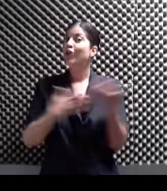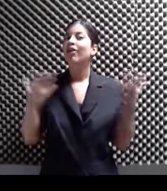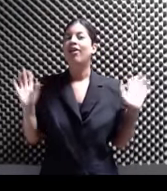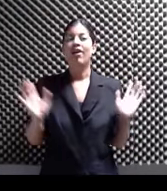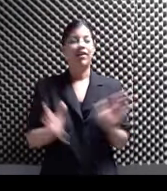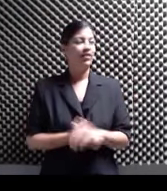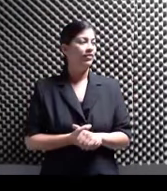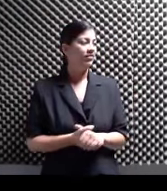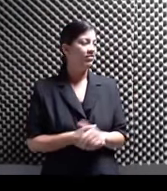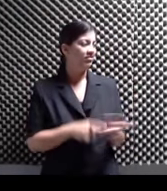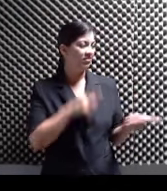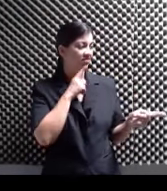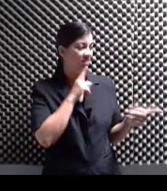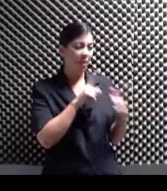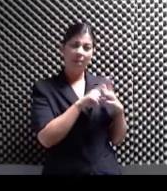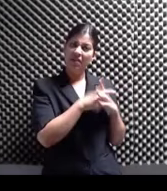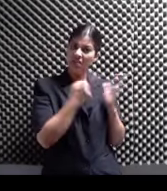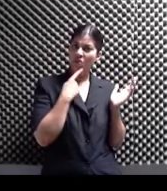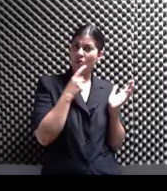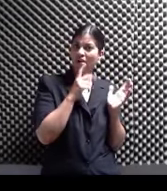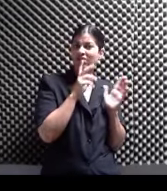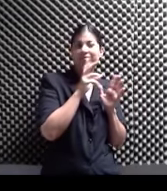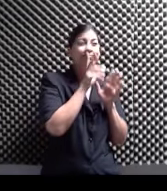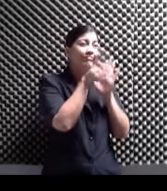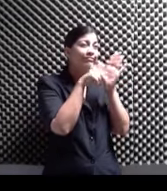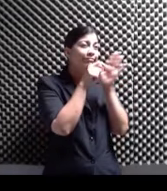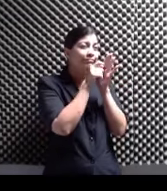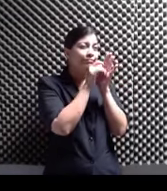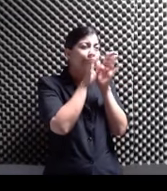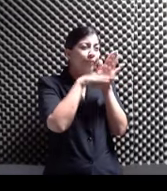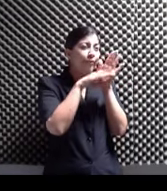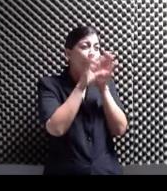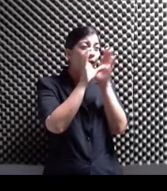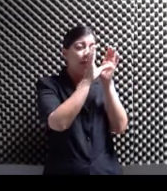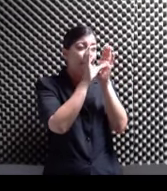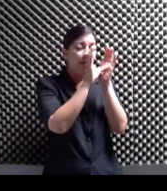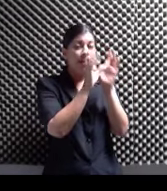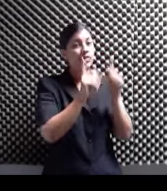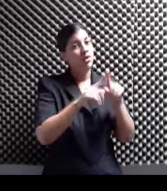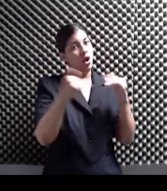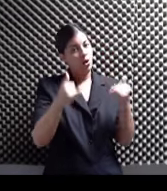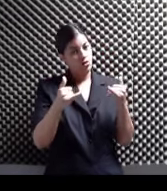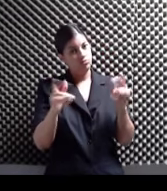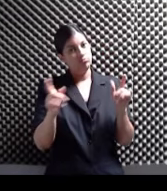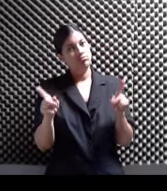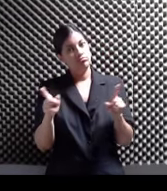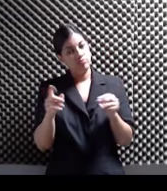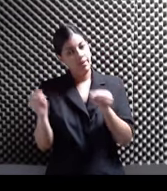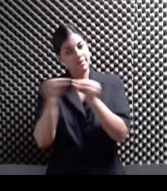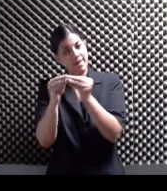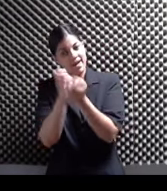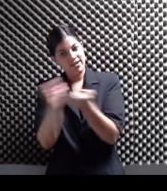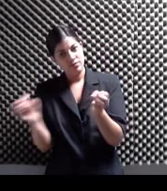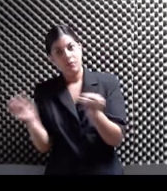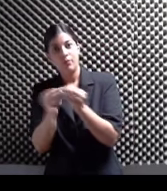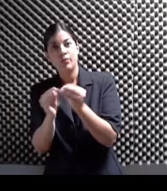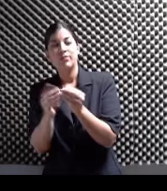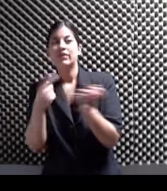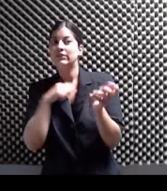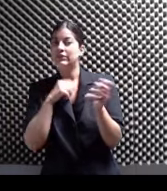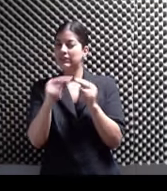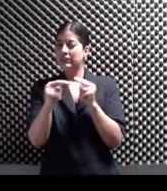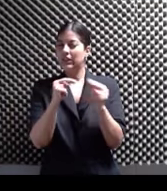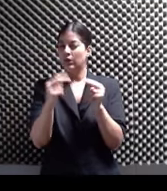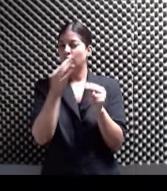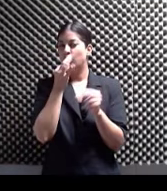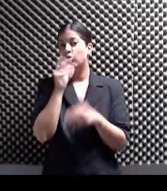Entre empezar con una camarita, tenemos un formato bien chévere y vamos a una sección de radio también. Y estamos negociando con televisión,